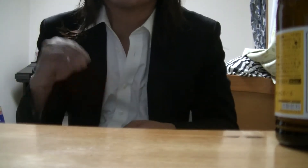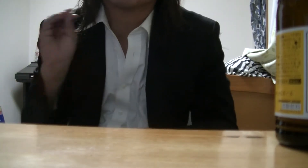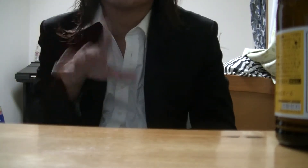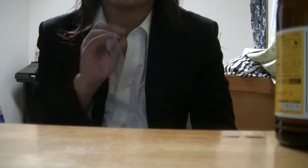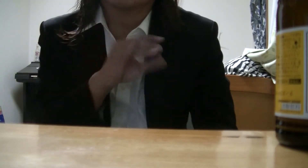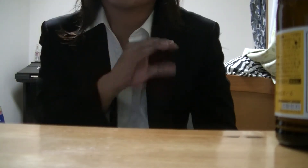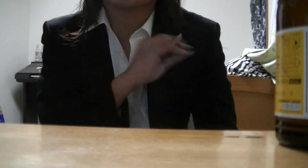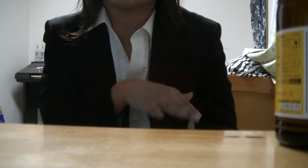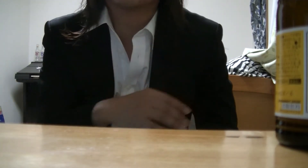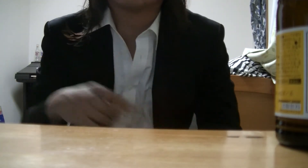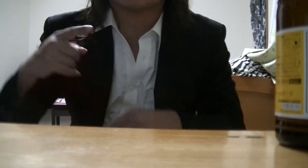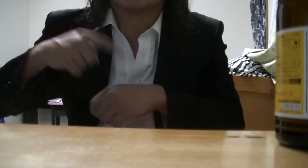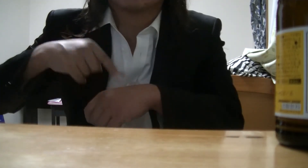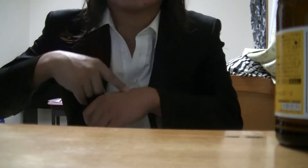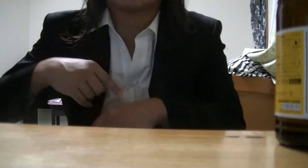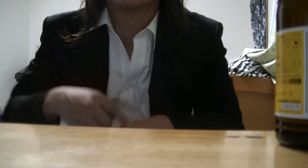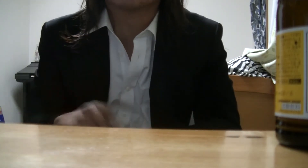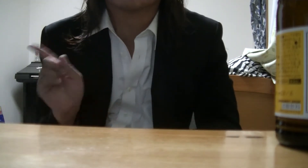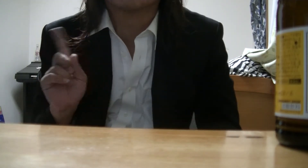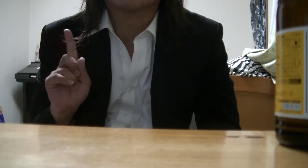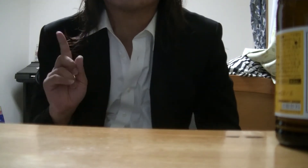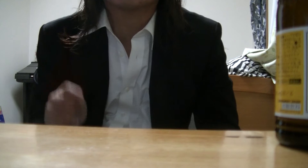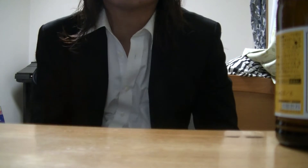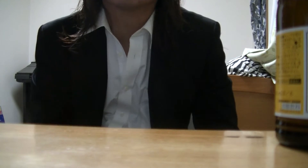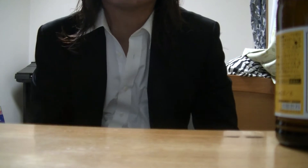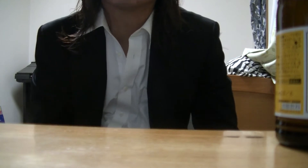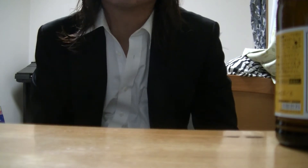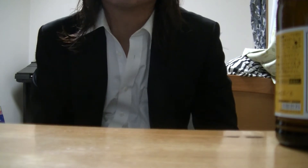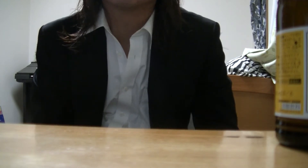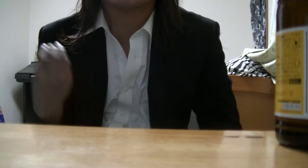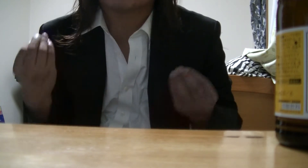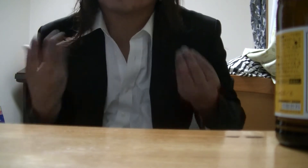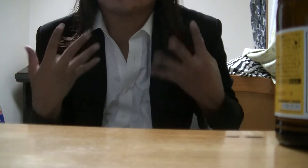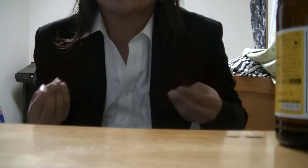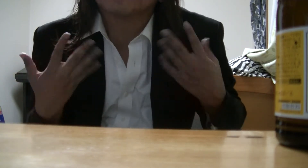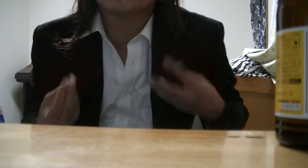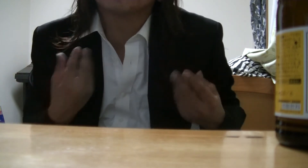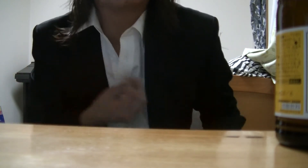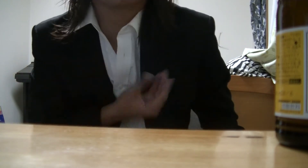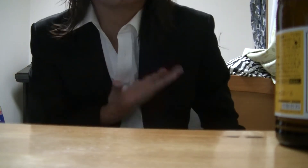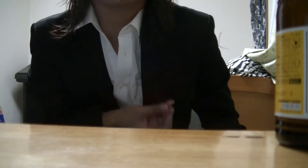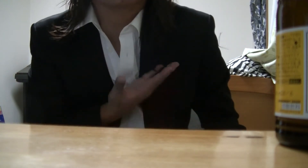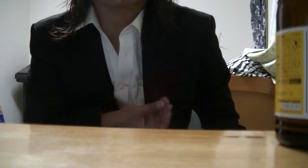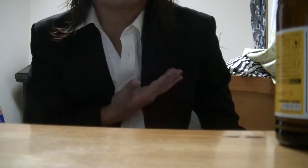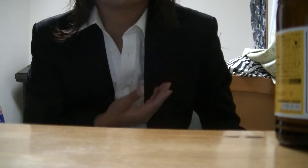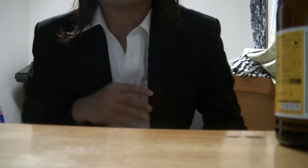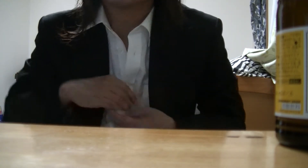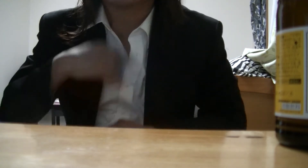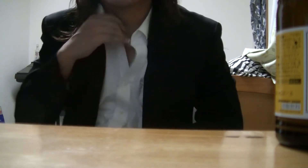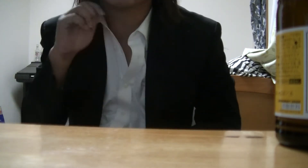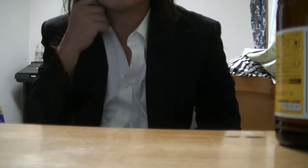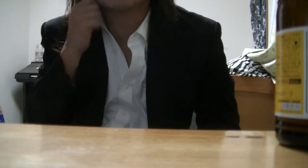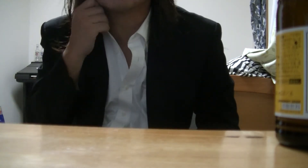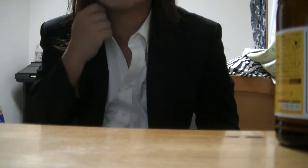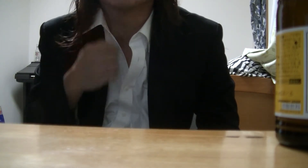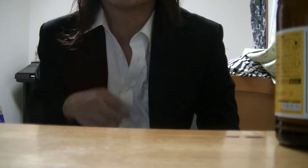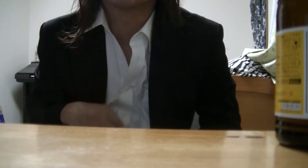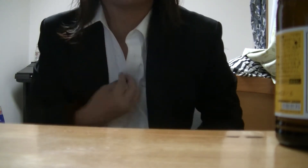。世の中の人はどんなものをクリックするかっていうと、より刺激的なものです。正しいものをクリックしません。刺激的なもの